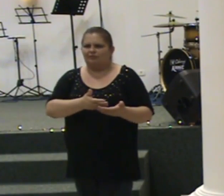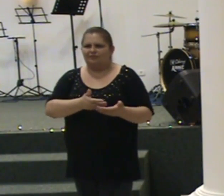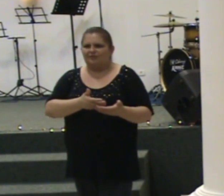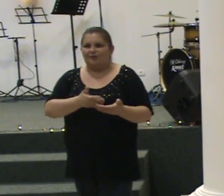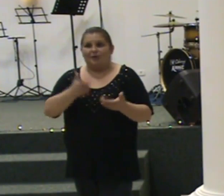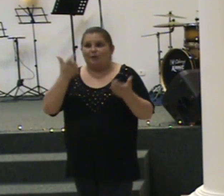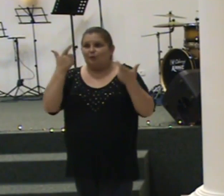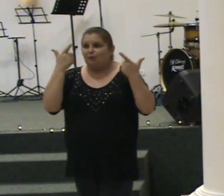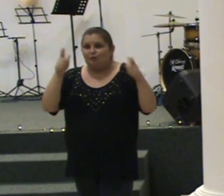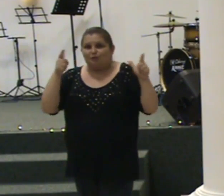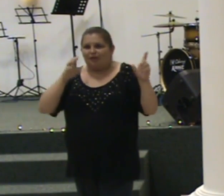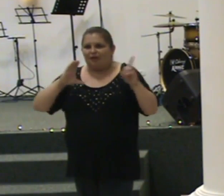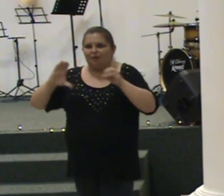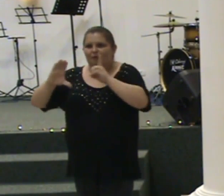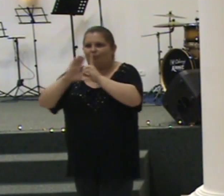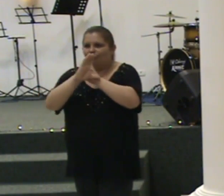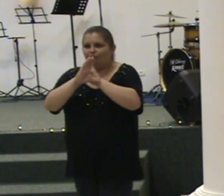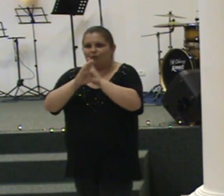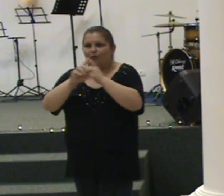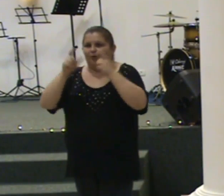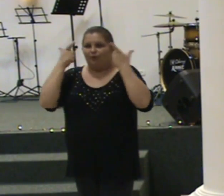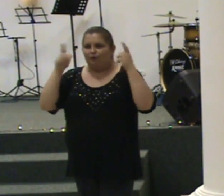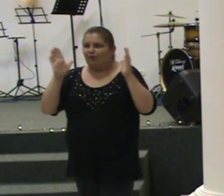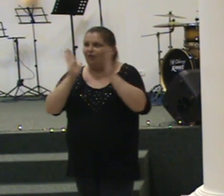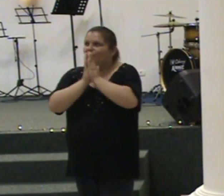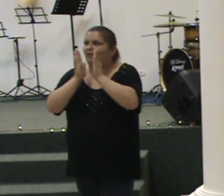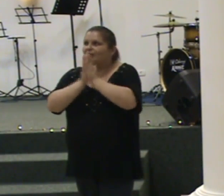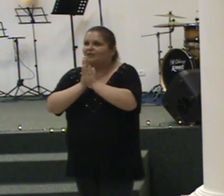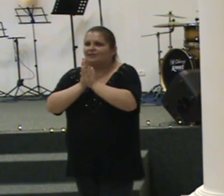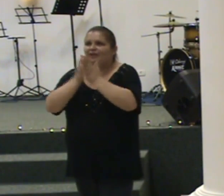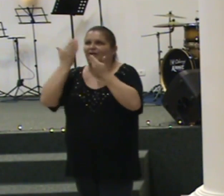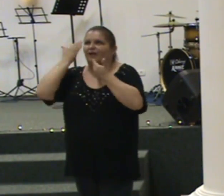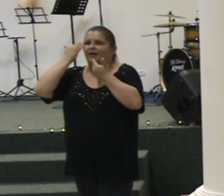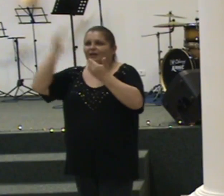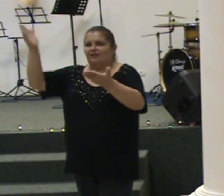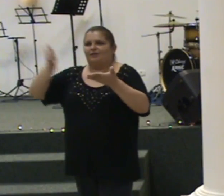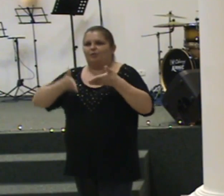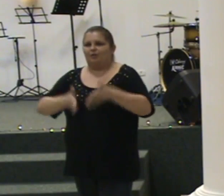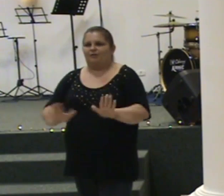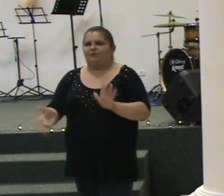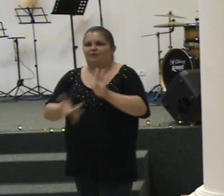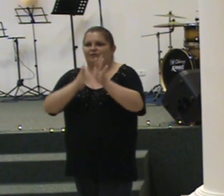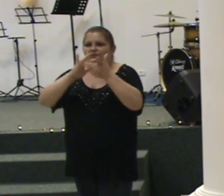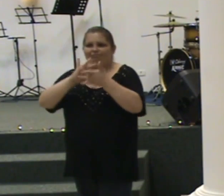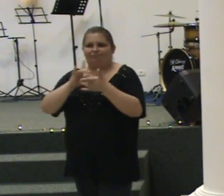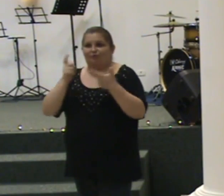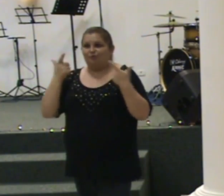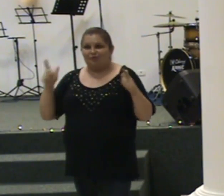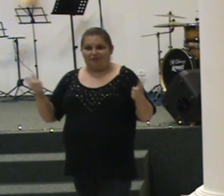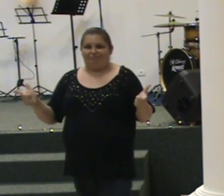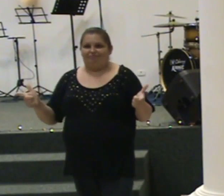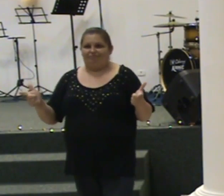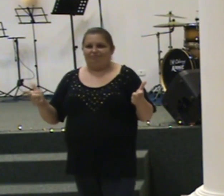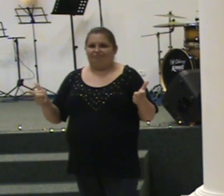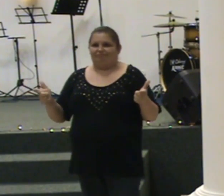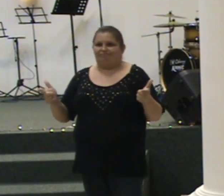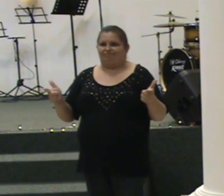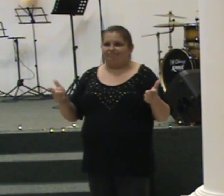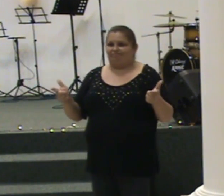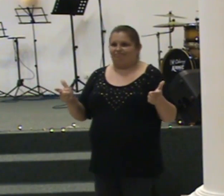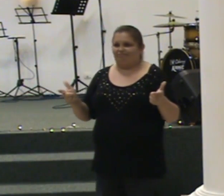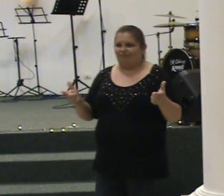um culto, de uma oração, agradecendo o nascimento de Jesus, que mudou a nossa história, mudou a minha vida, mudou a sua